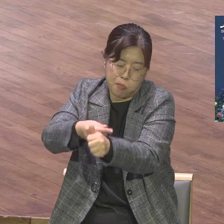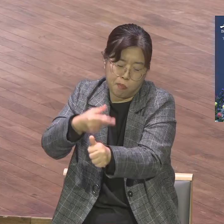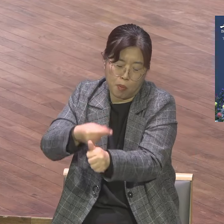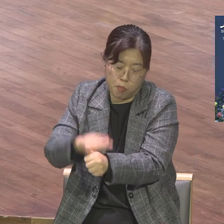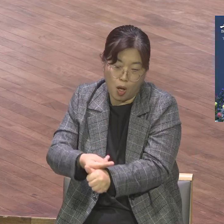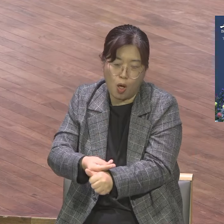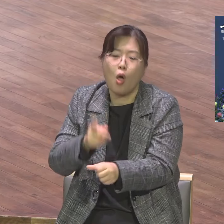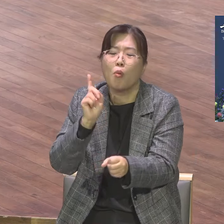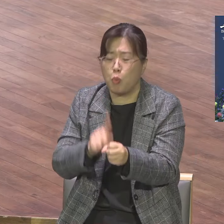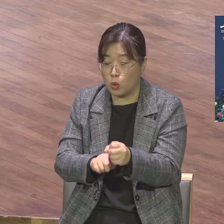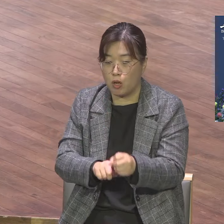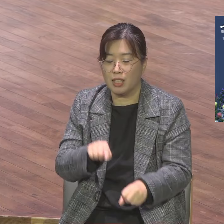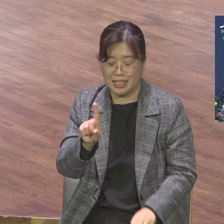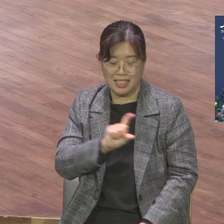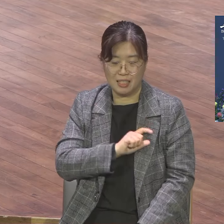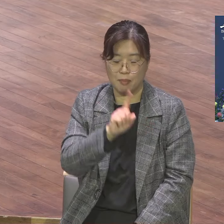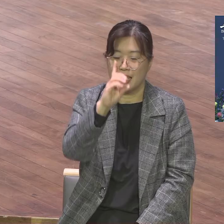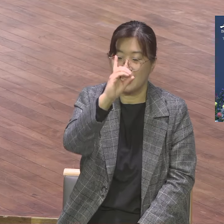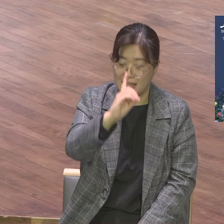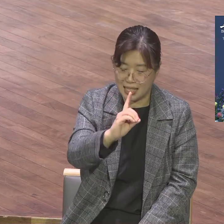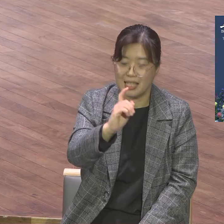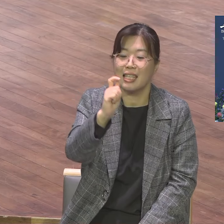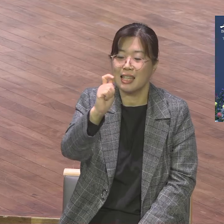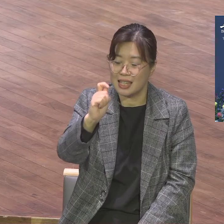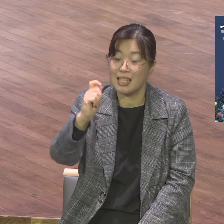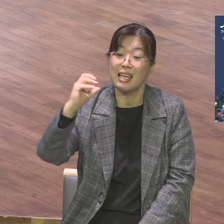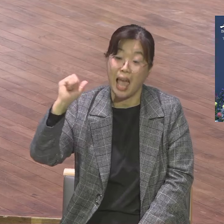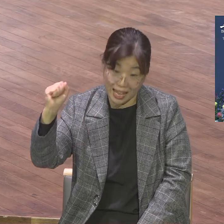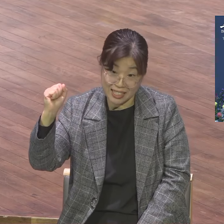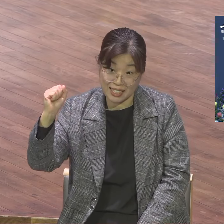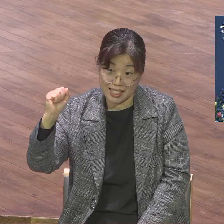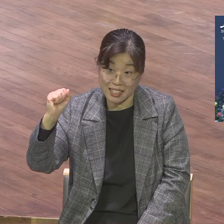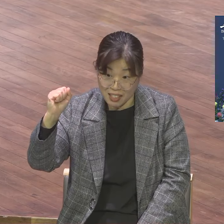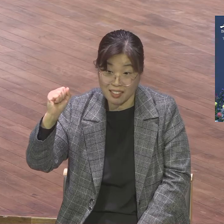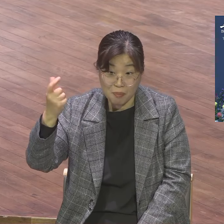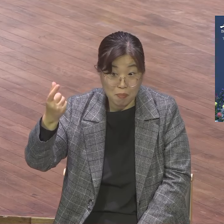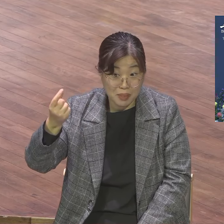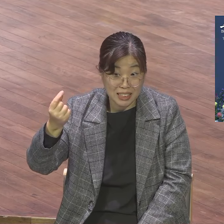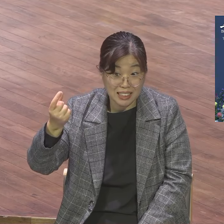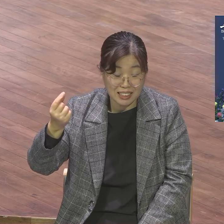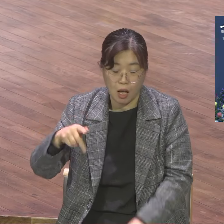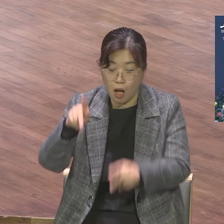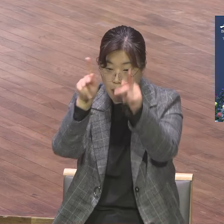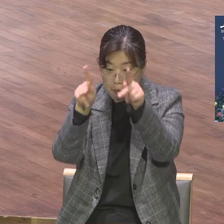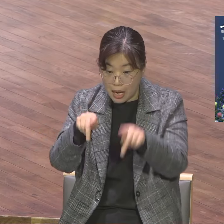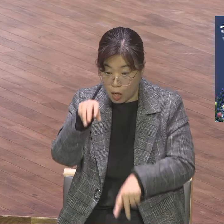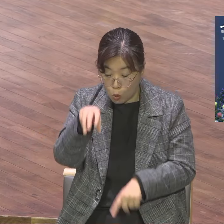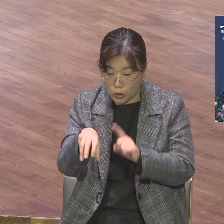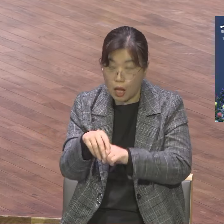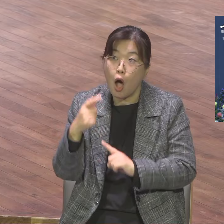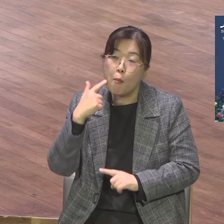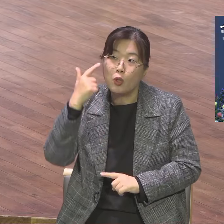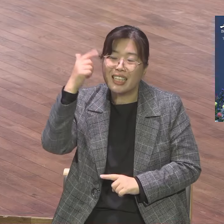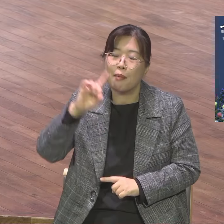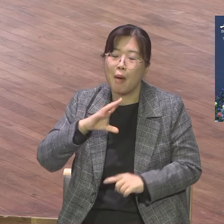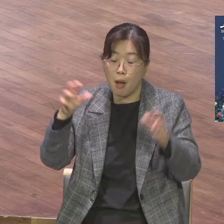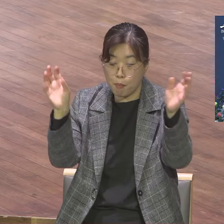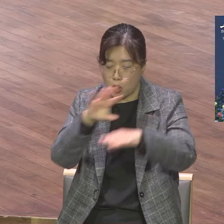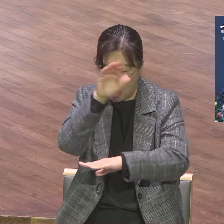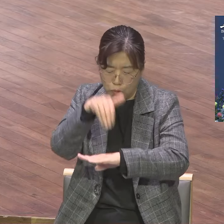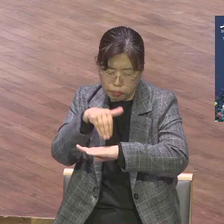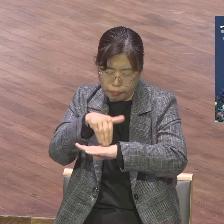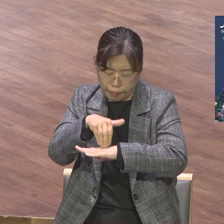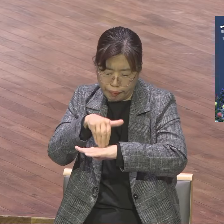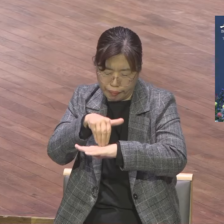그래서 DTS를 그 여러분이 하셔야 돼요. 지금 우리가 저 DTS를 그 팔라완에서 했더니 그 파키스탄 사람들